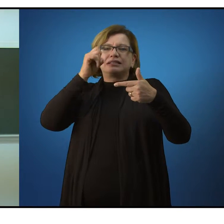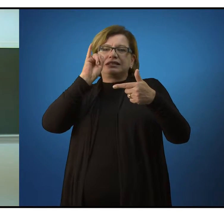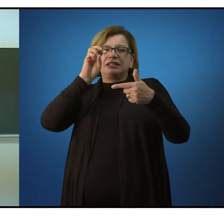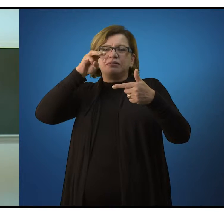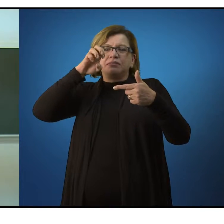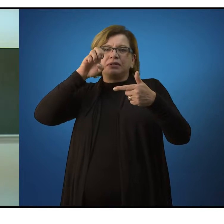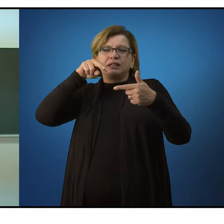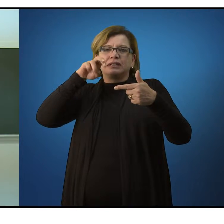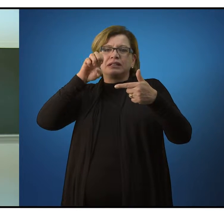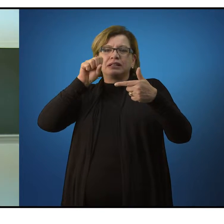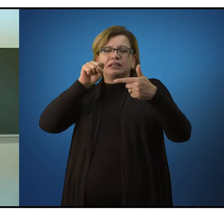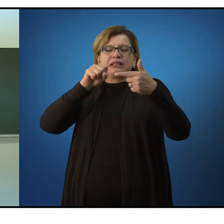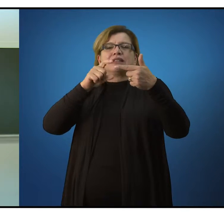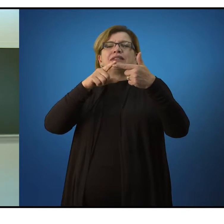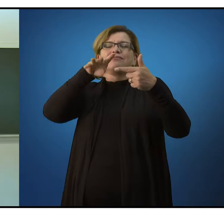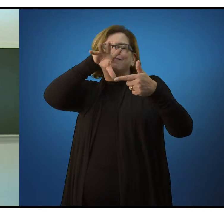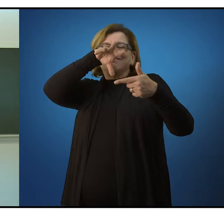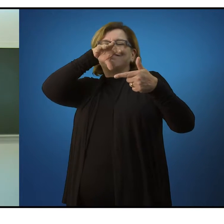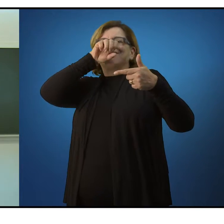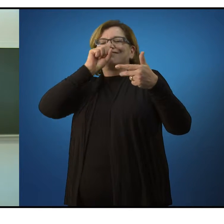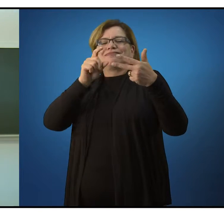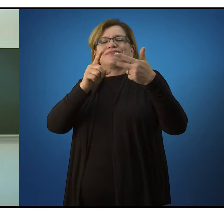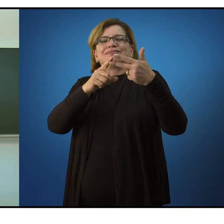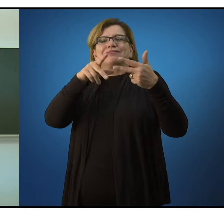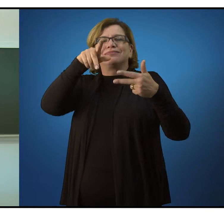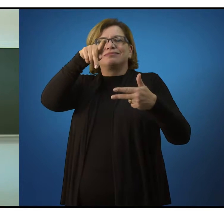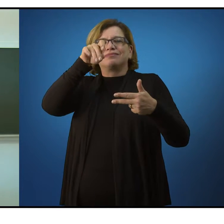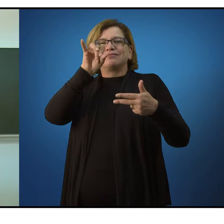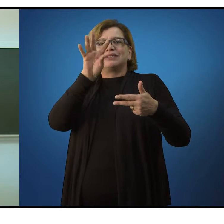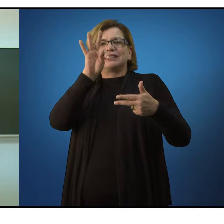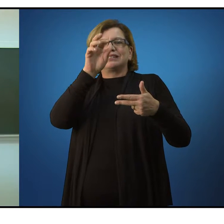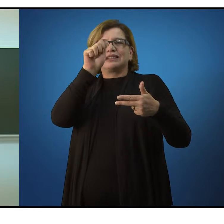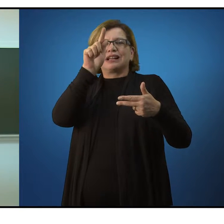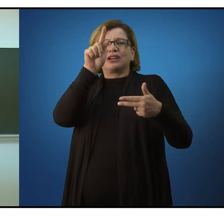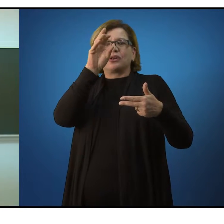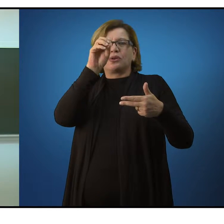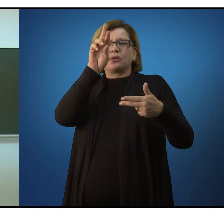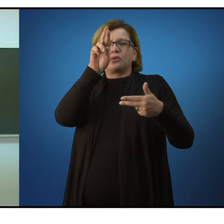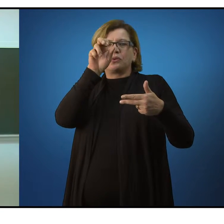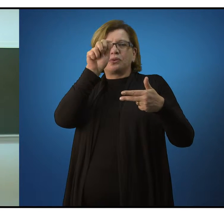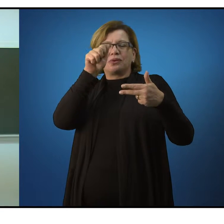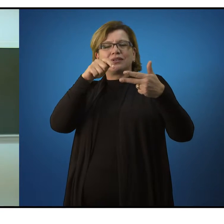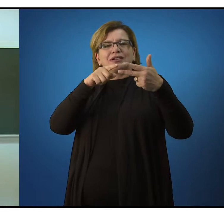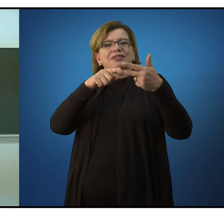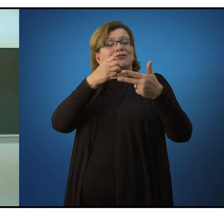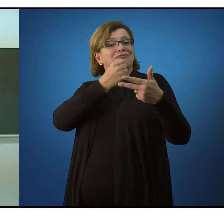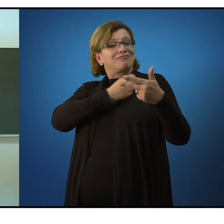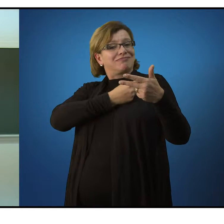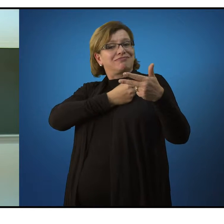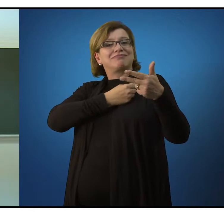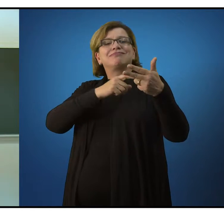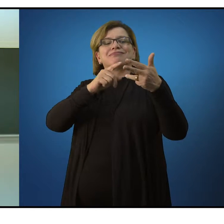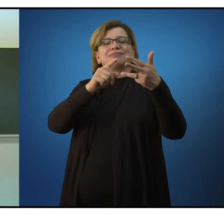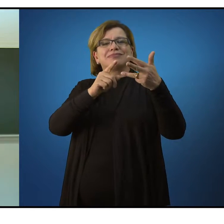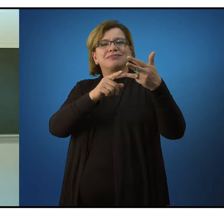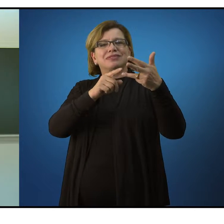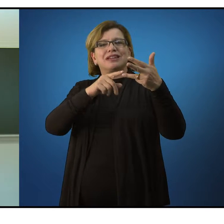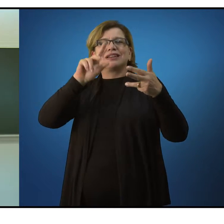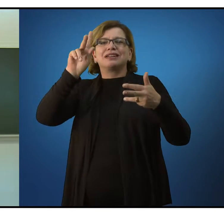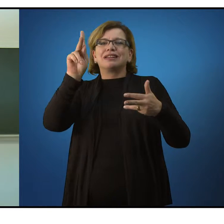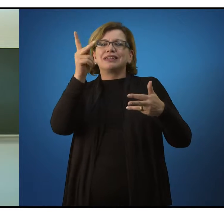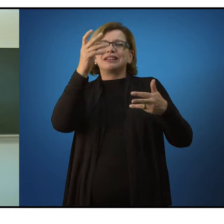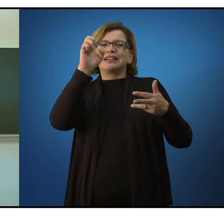vai dizer que é os números, e Heráclito, que é o grande foco dessa disciplina, vai dizer que a natureza está